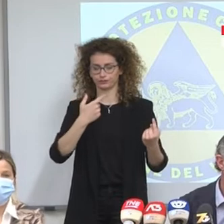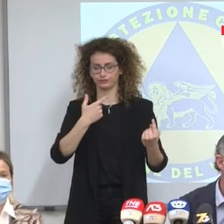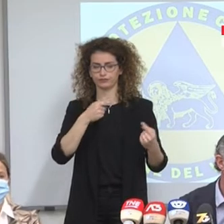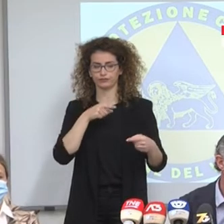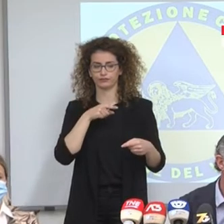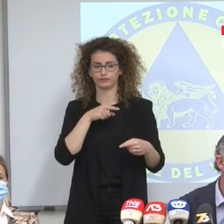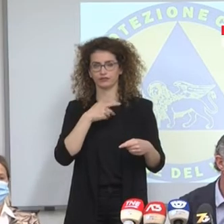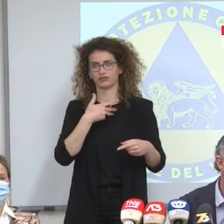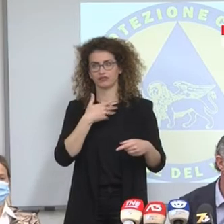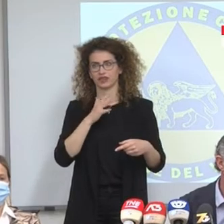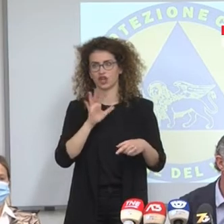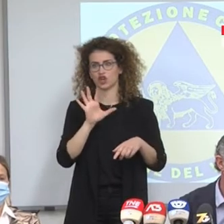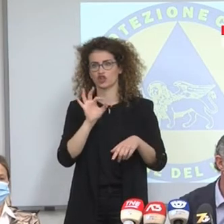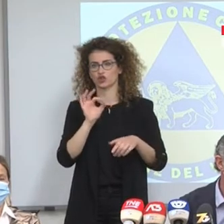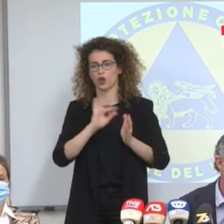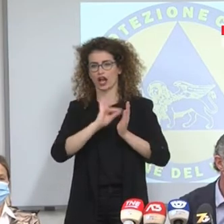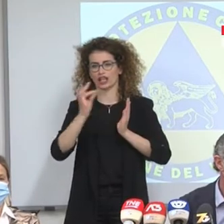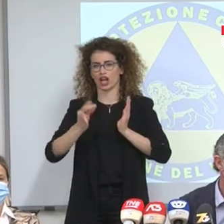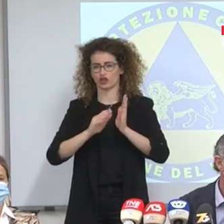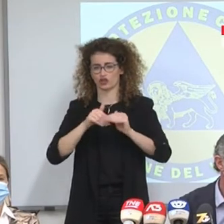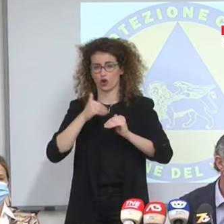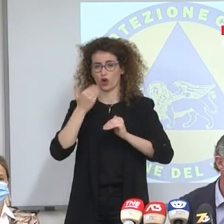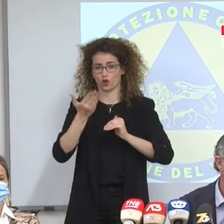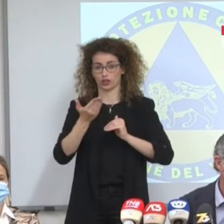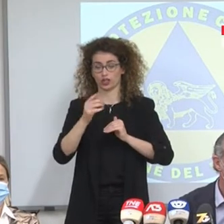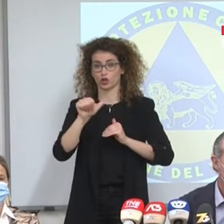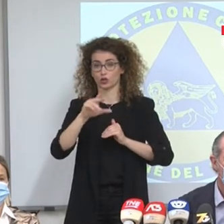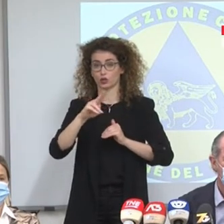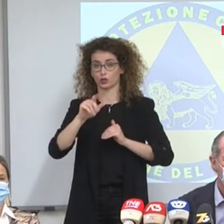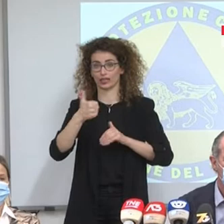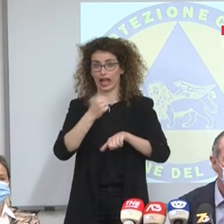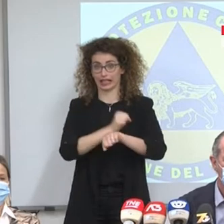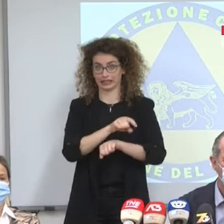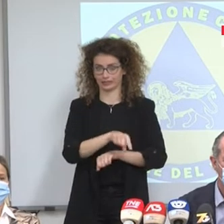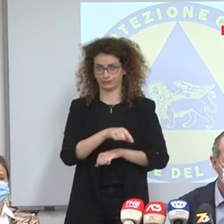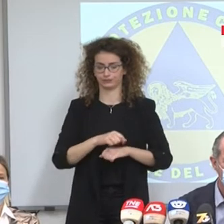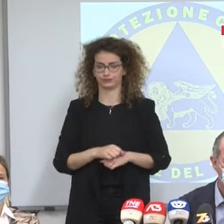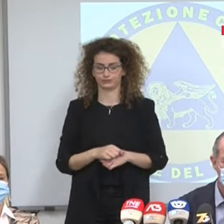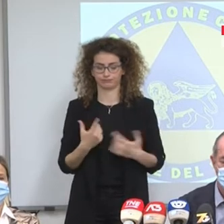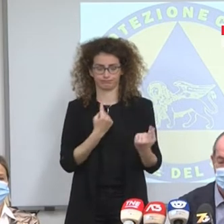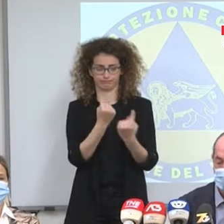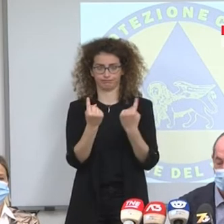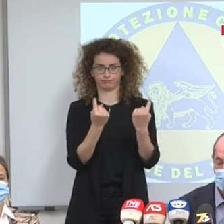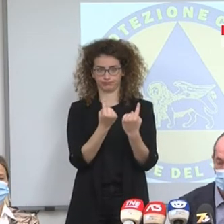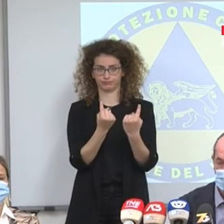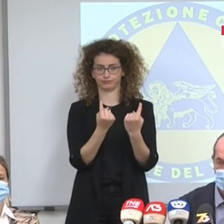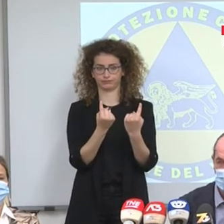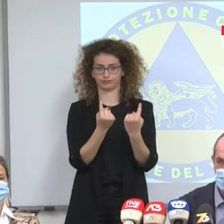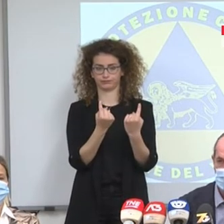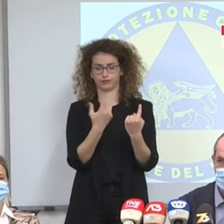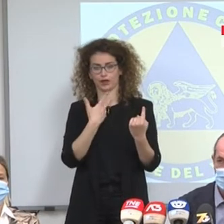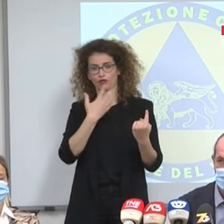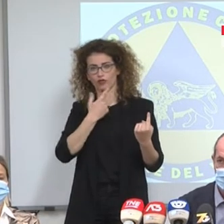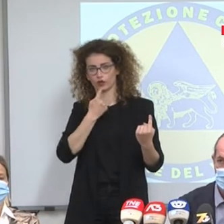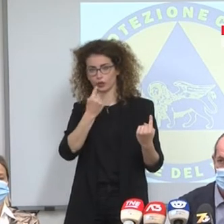trattenuto da oltre 50 giorni in Sudan, ecco, rispetto a questa vicenda voglio